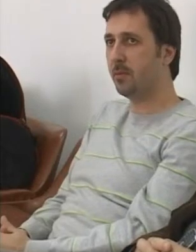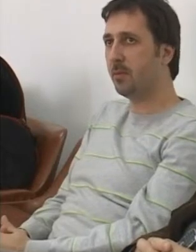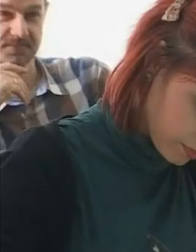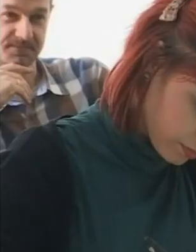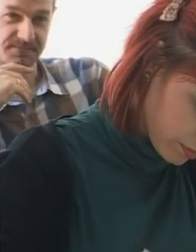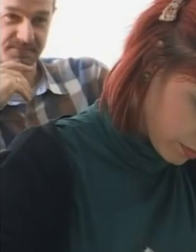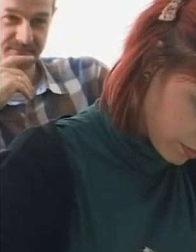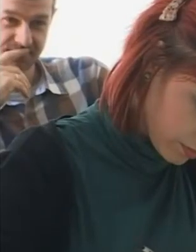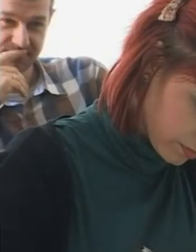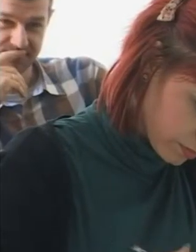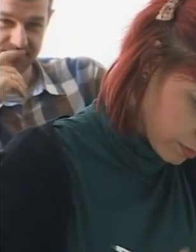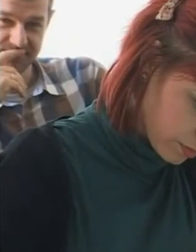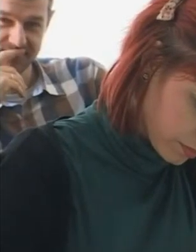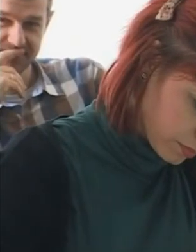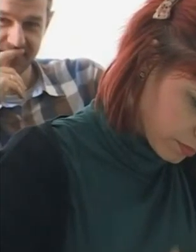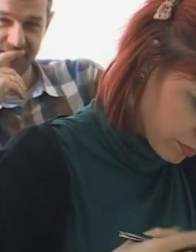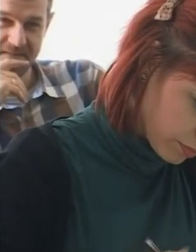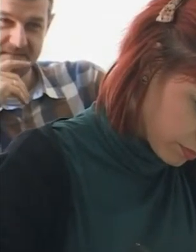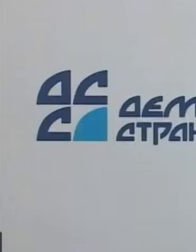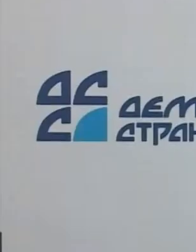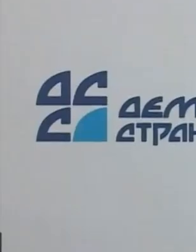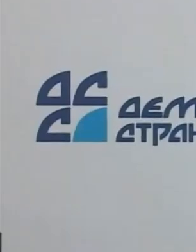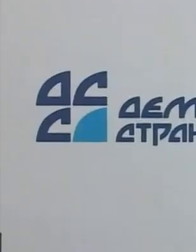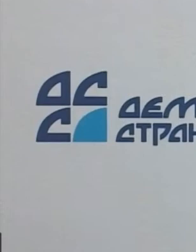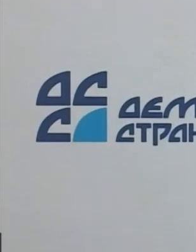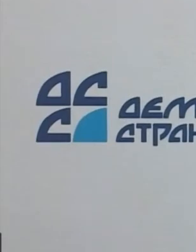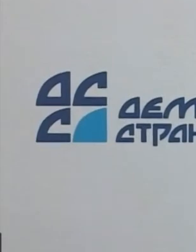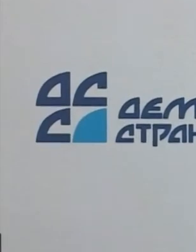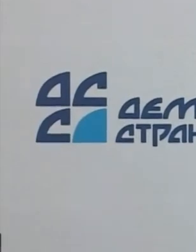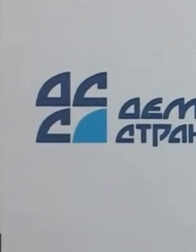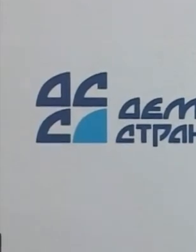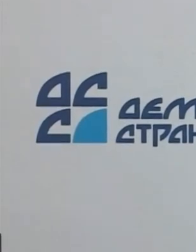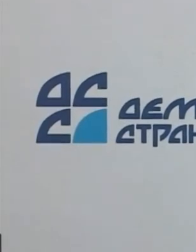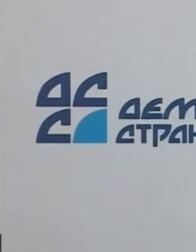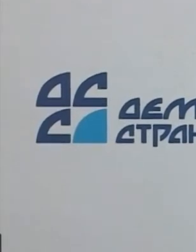Evropska unija nudi, a DSS-u je bitan svaki građanin uvek, istakao je Sredo Pajić.